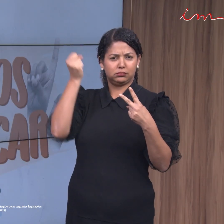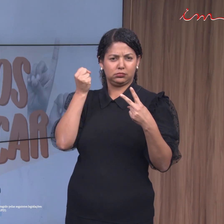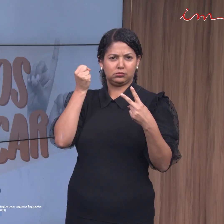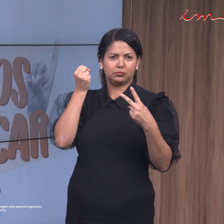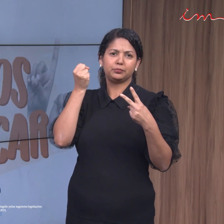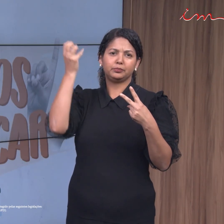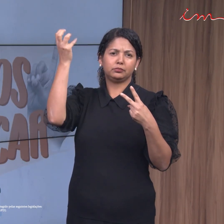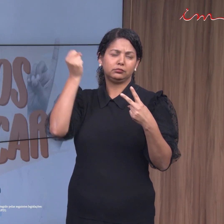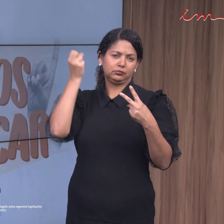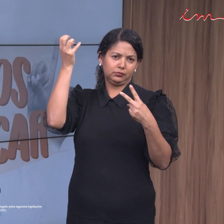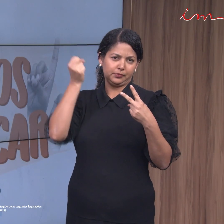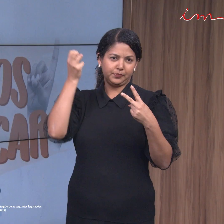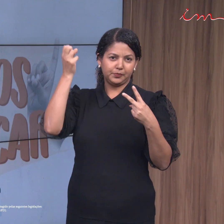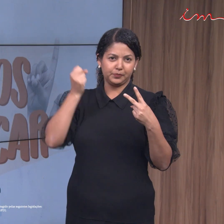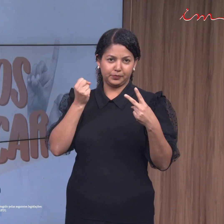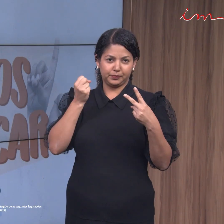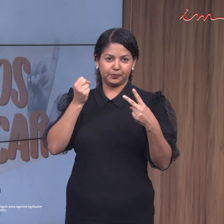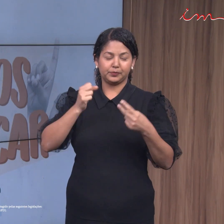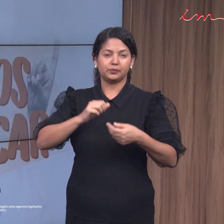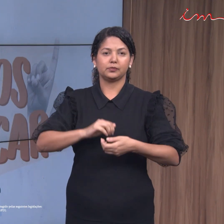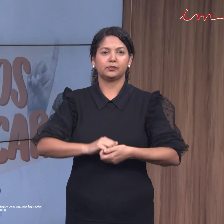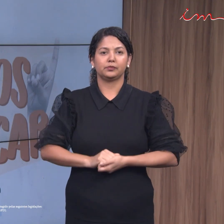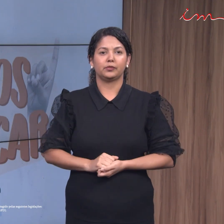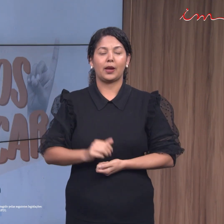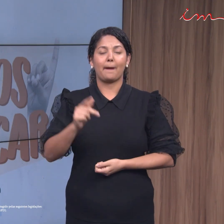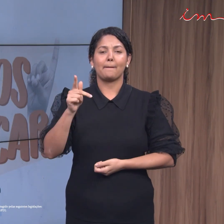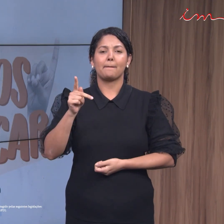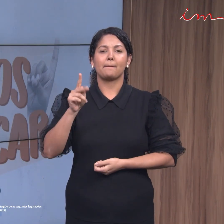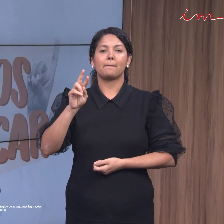E tem esse também, puxando.